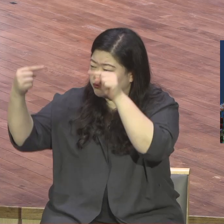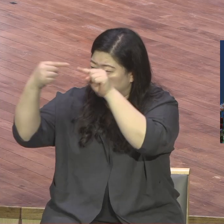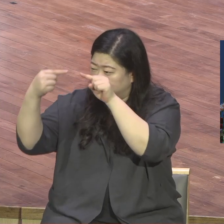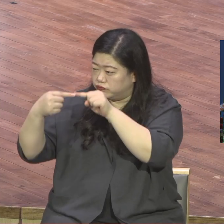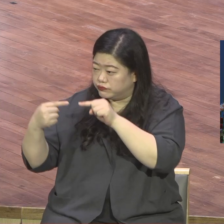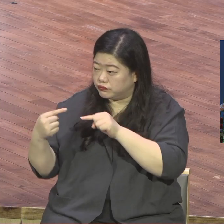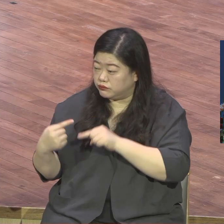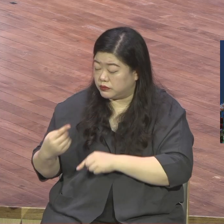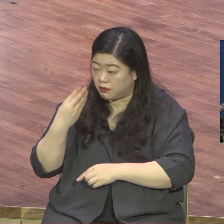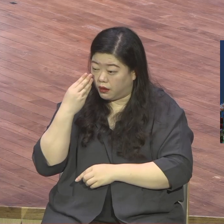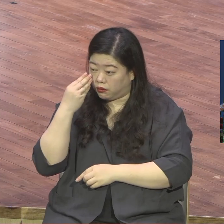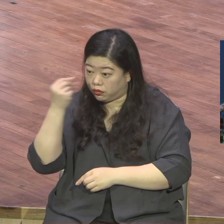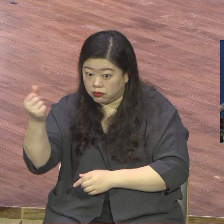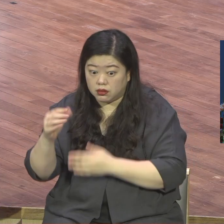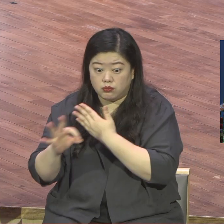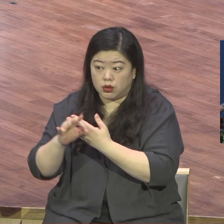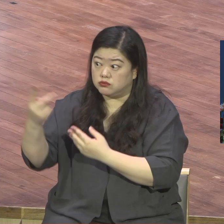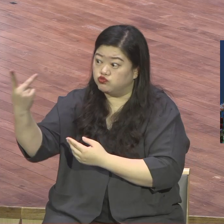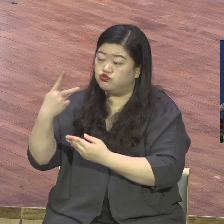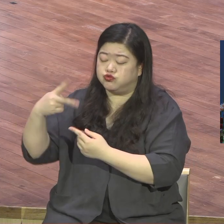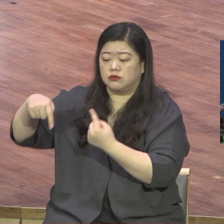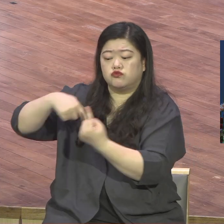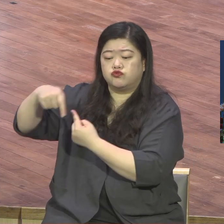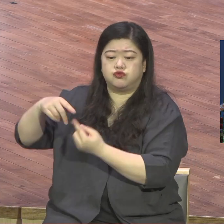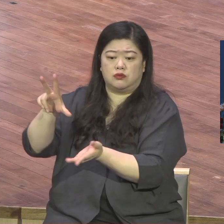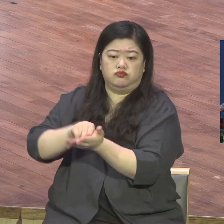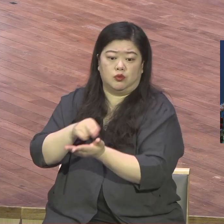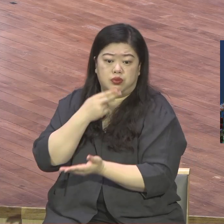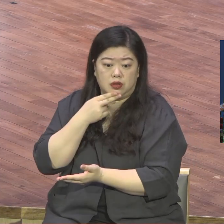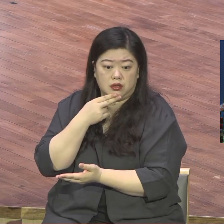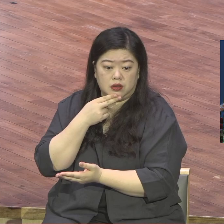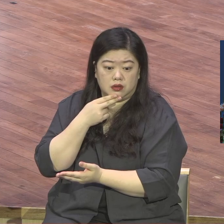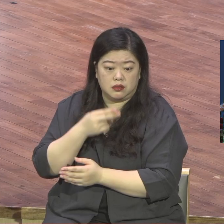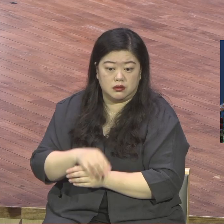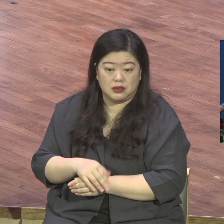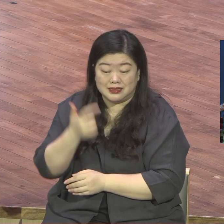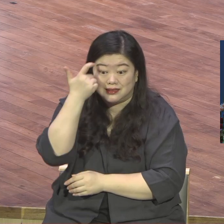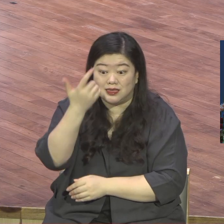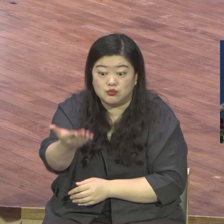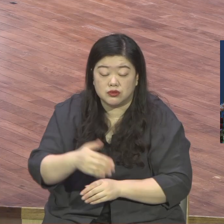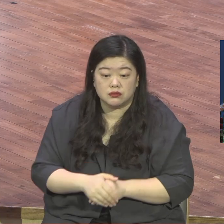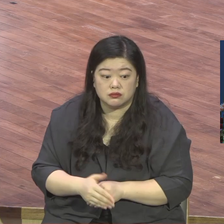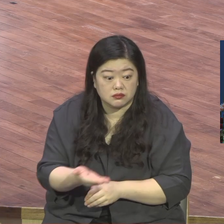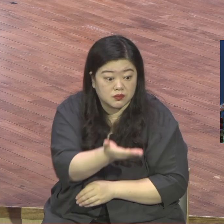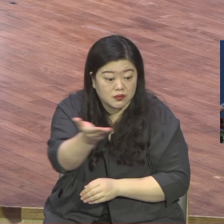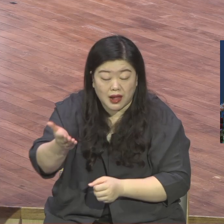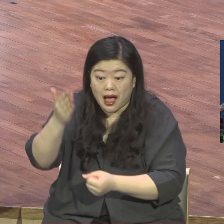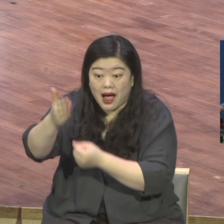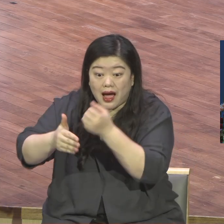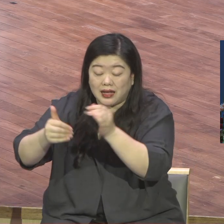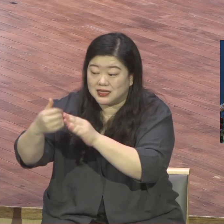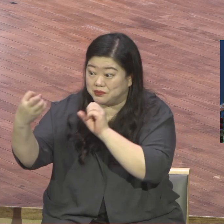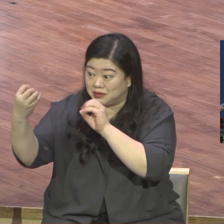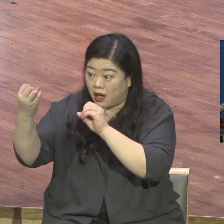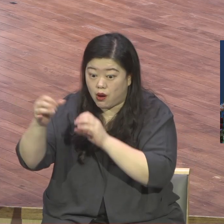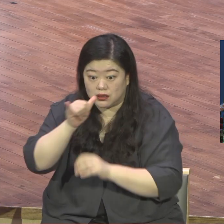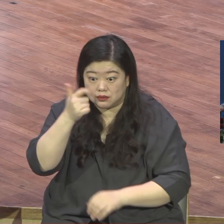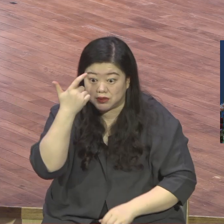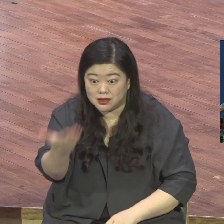신앙생활이 출발이에요. 출발. 하나님과 대화하고 있습니까? 사람과 대화하는 걸